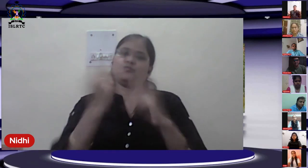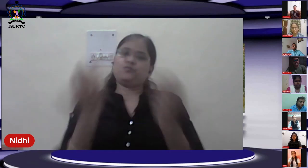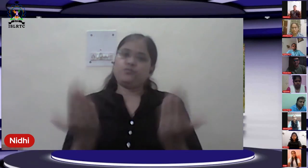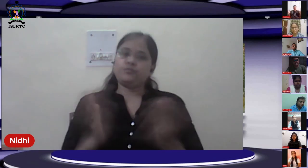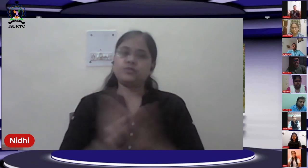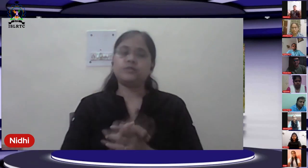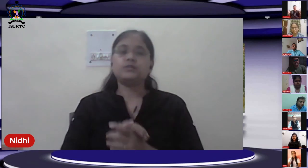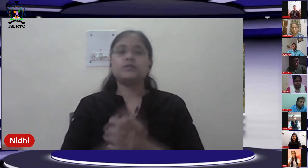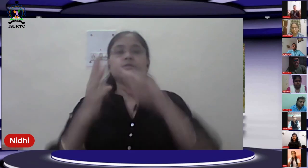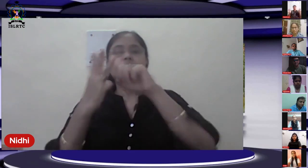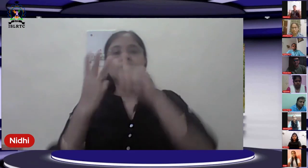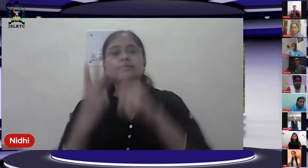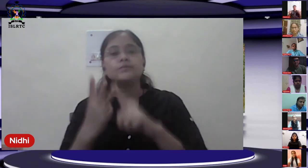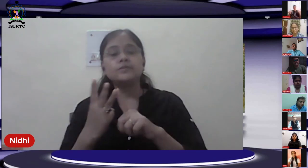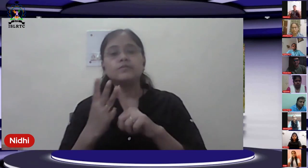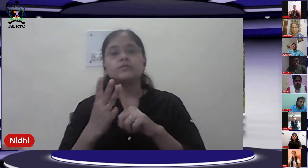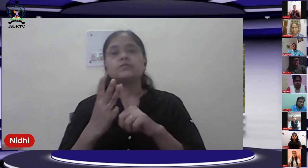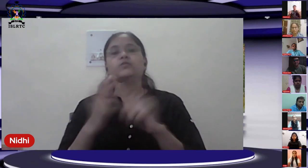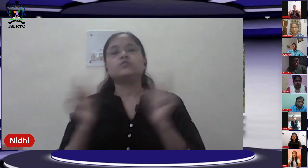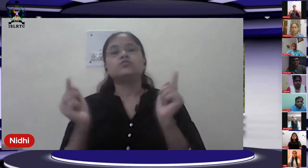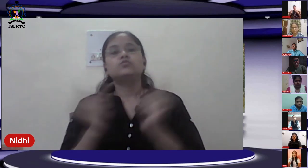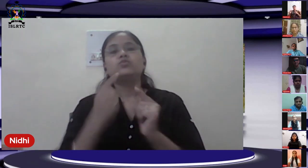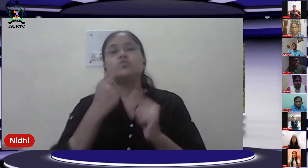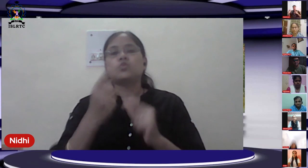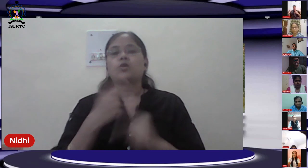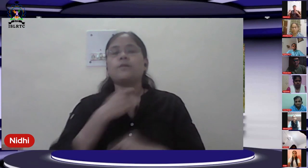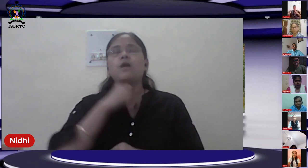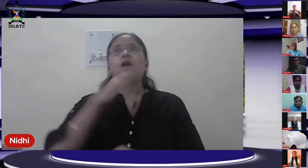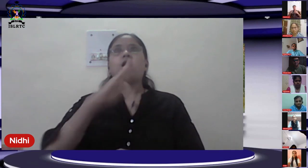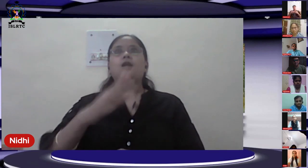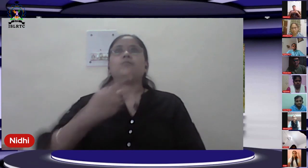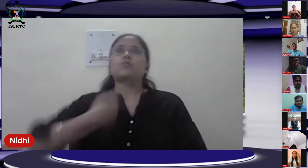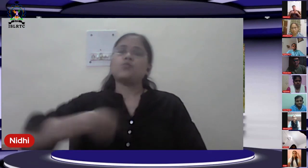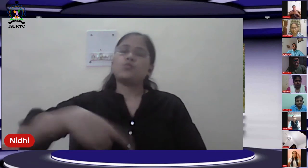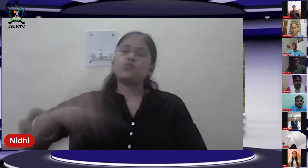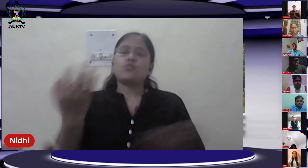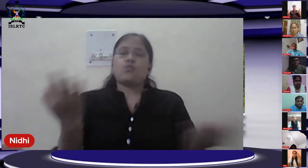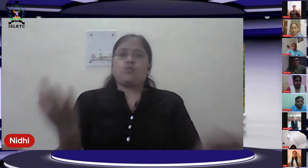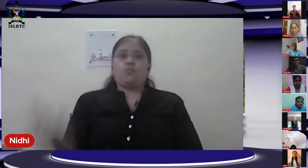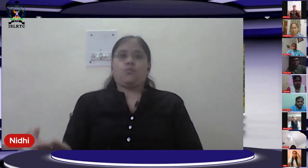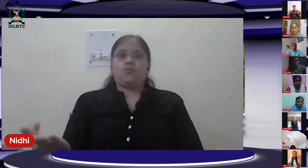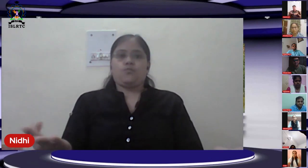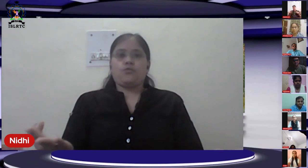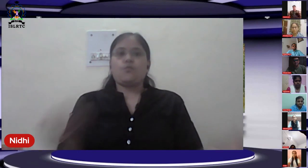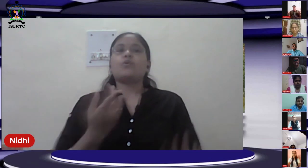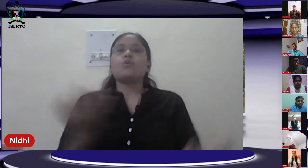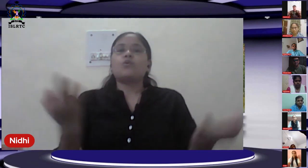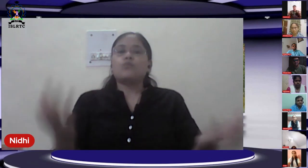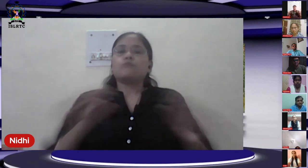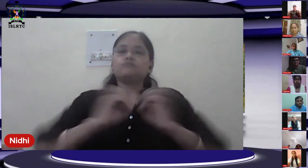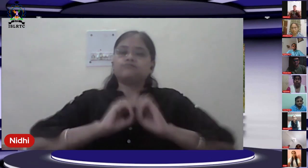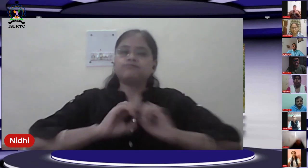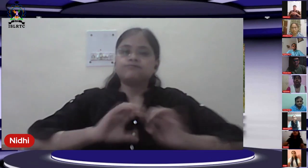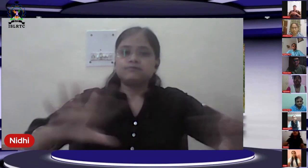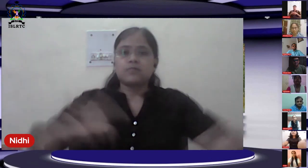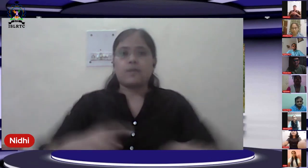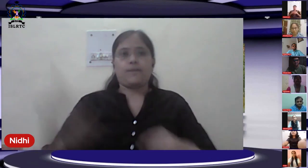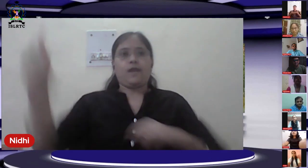कि हमको एक आज संकल्प लेना है कि हम रोज योगा करेंगे और ये योगा को फैलाएंगे, तभी आज का दिवस मनाना सार्थक होगा।